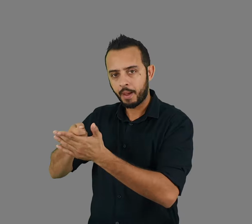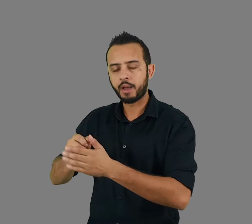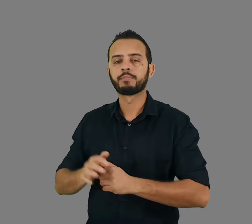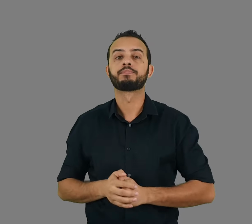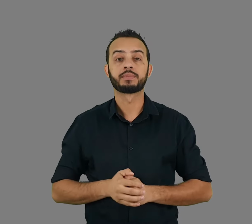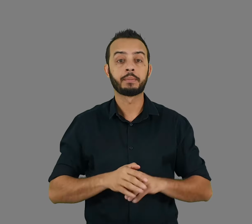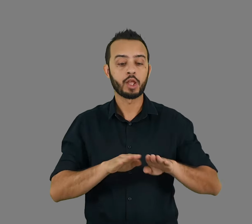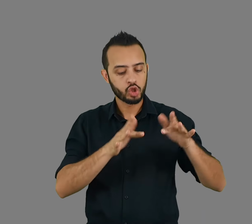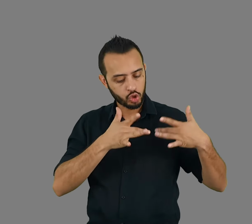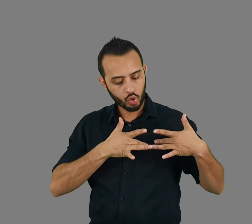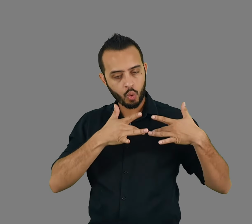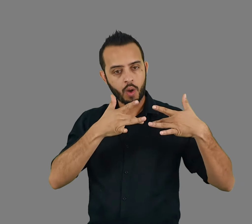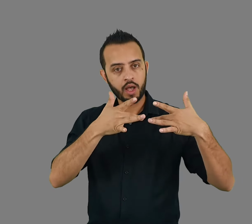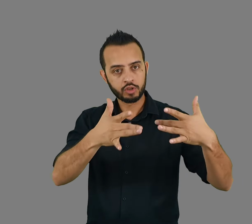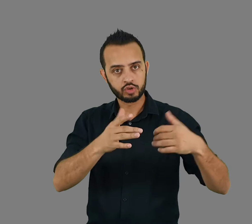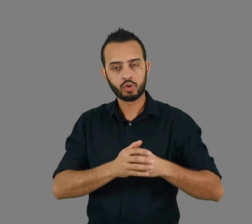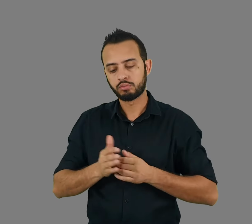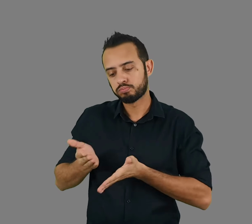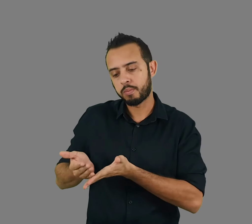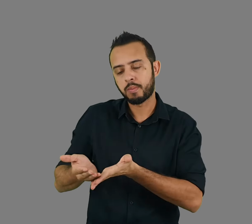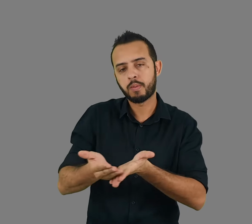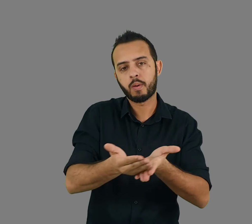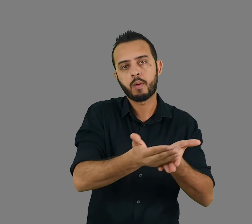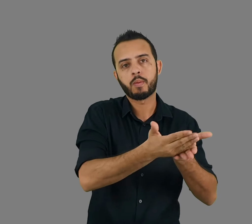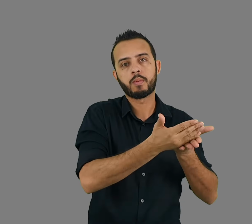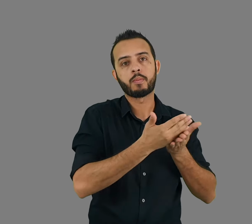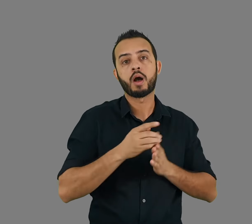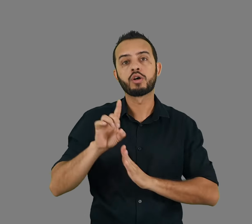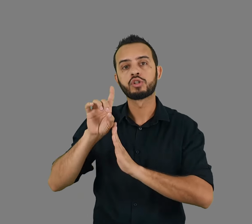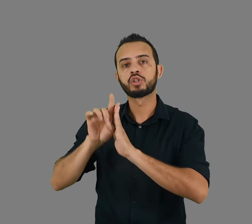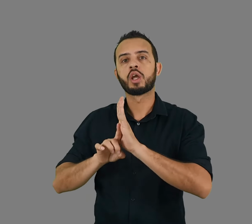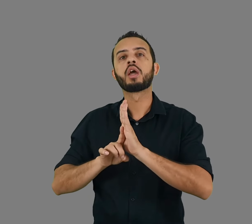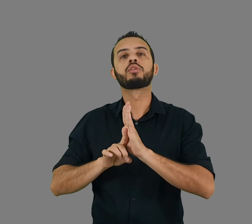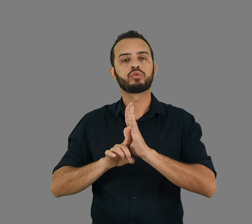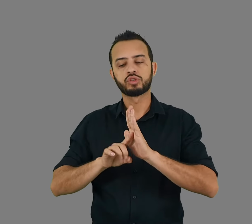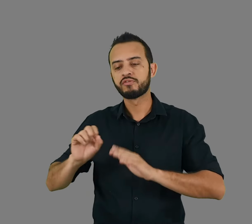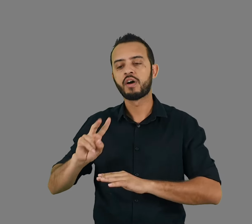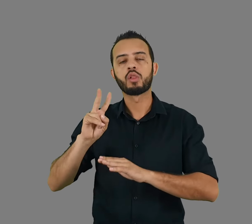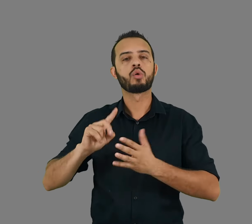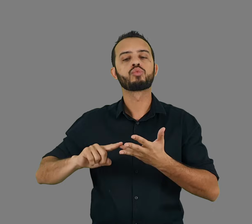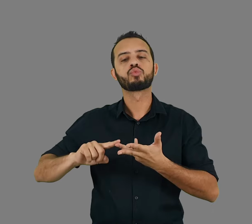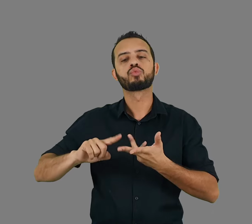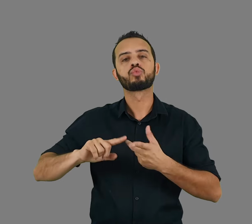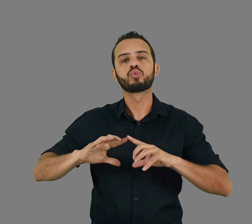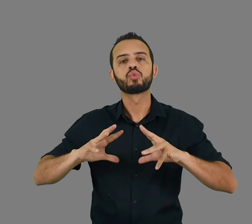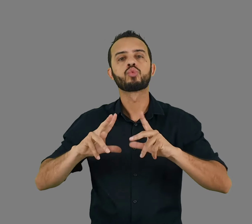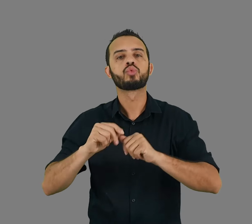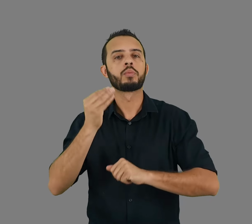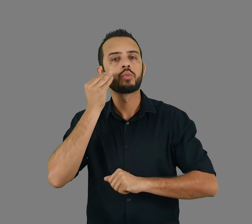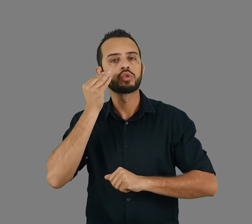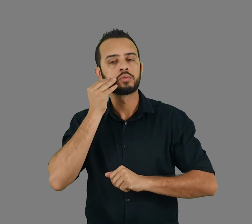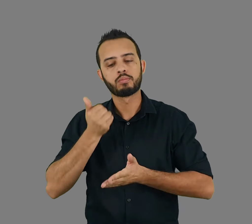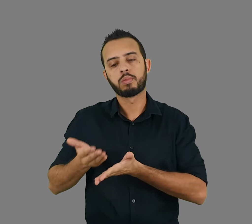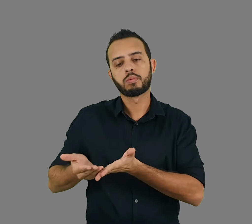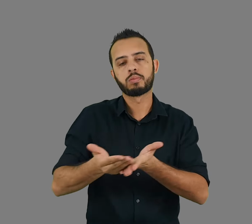Doações, legados, bens, direitos e valores adquiridos e suas possíveis rendas, e ainda